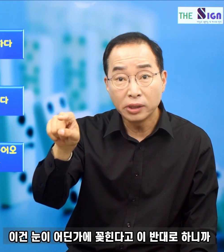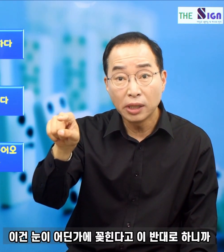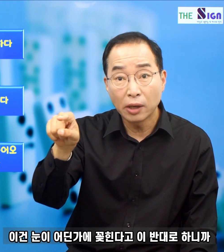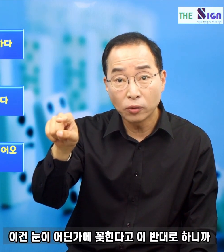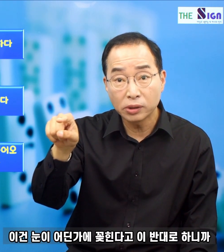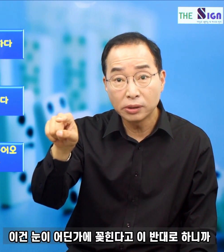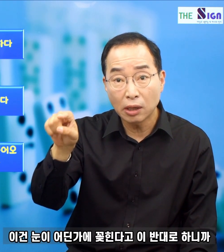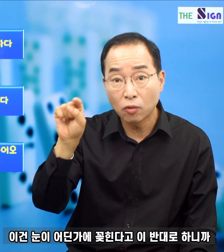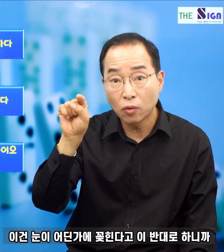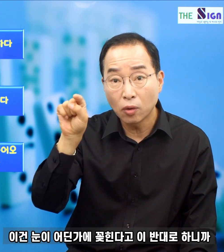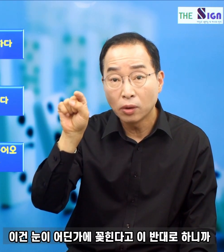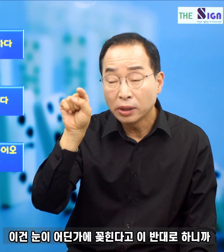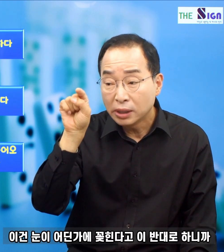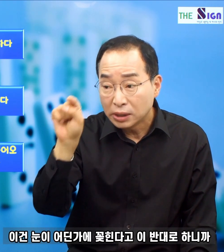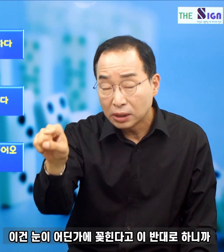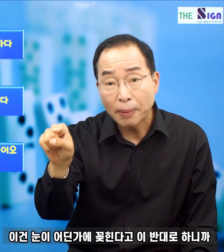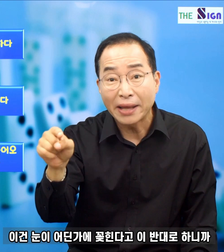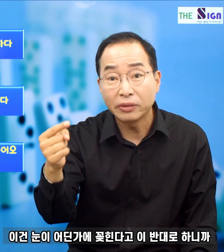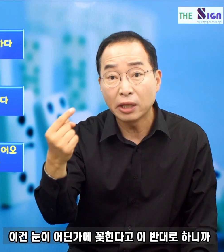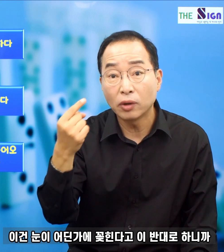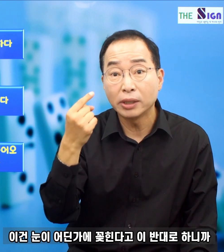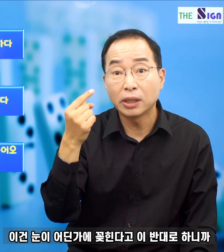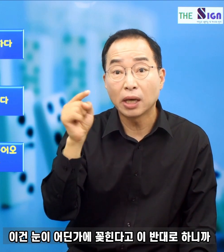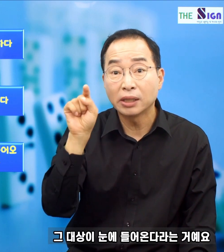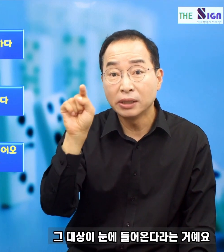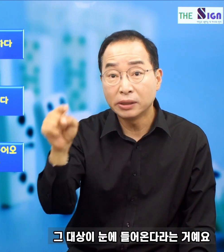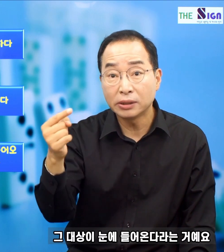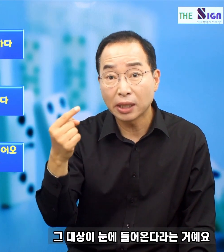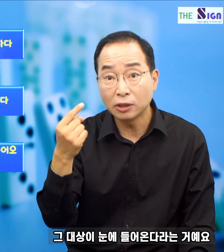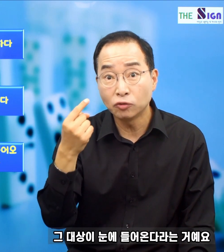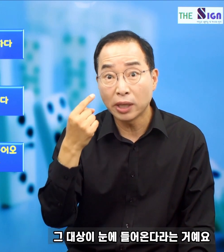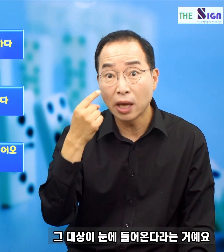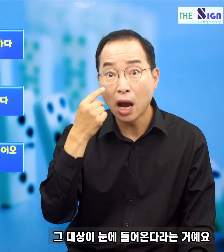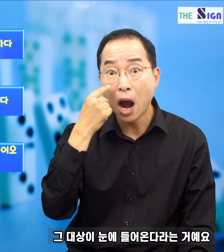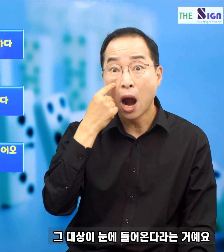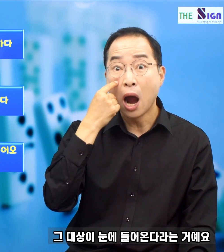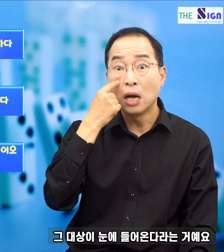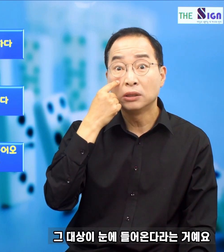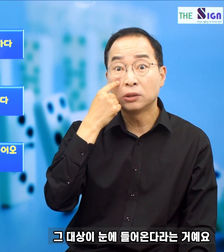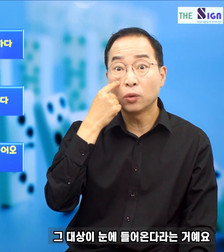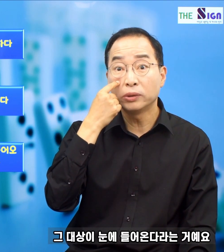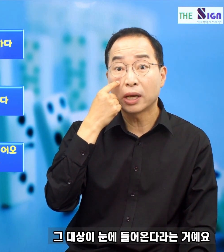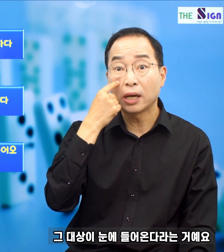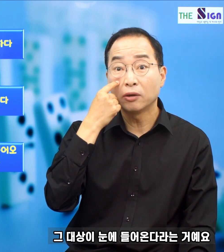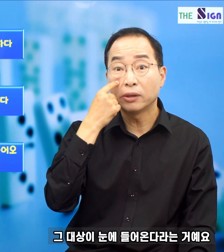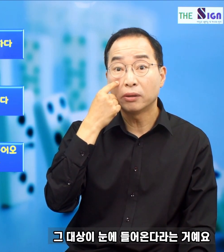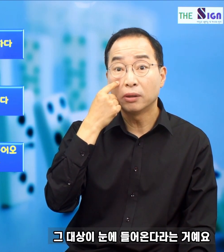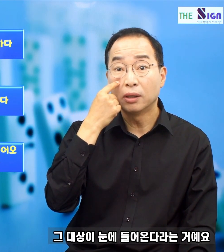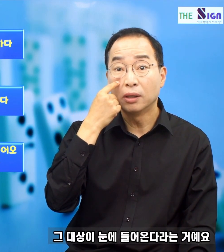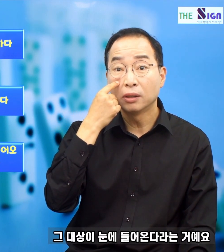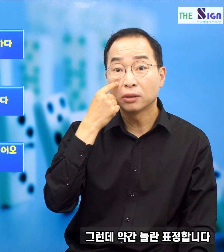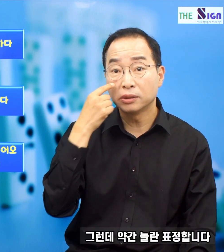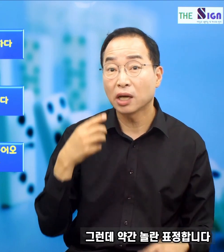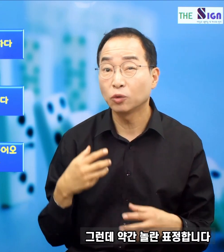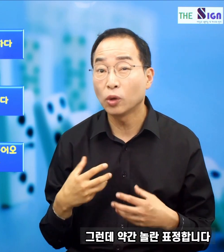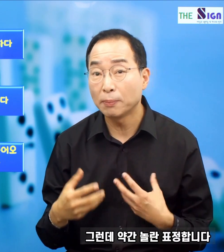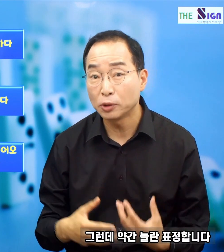어딘가에 꽂힌다고 이 반대로 하니까 그 대상이 눈에 들어온다라는 거예요. 근데 약간 놀란